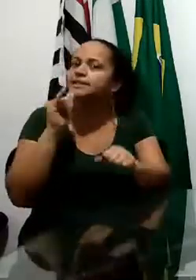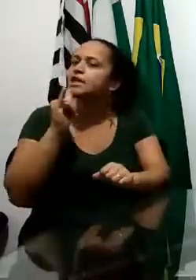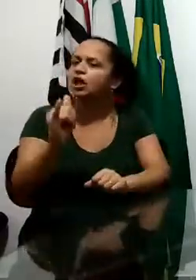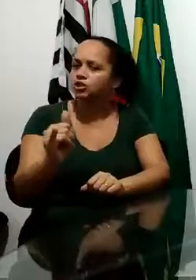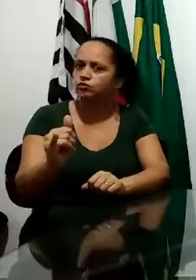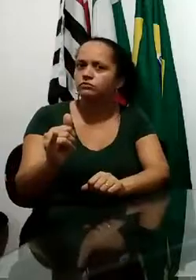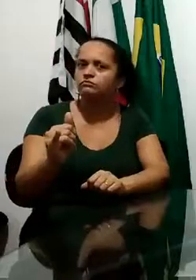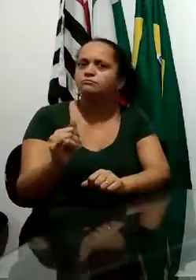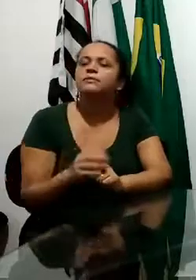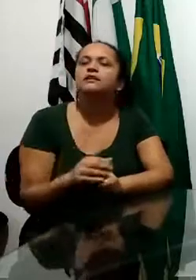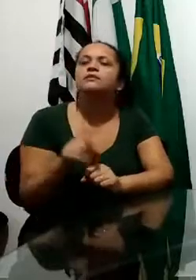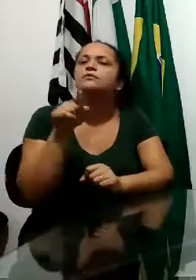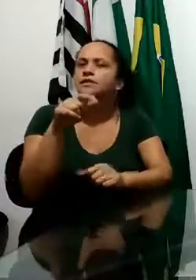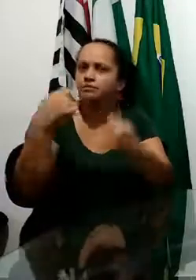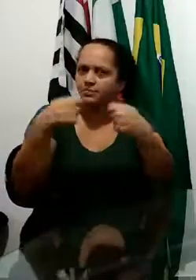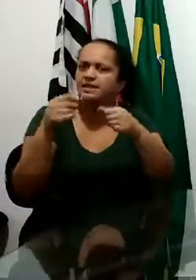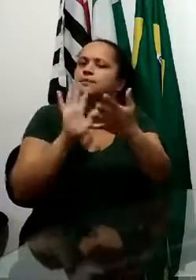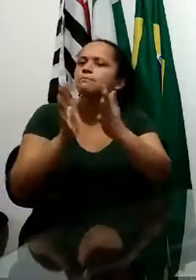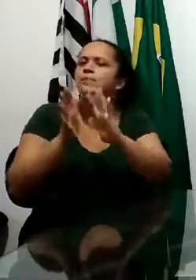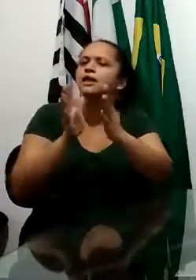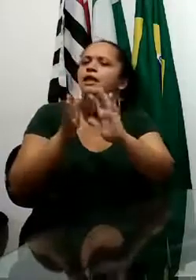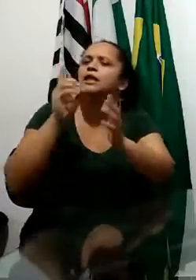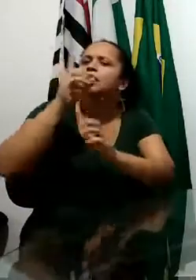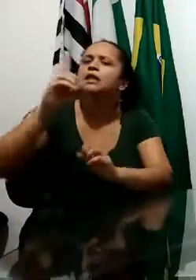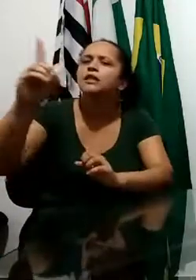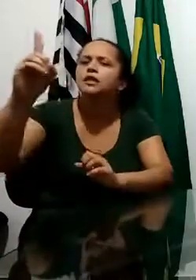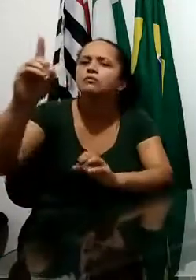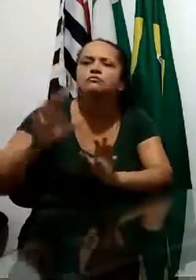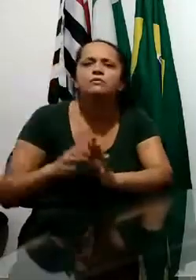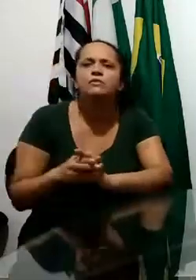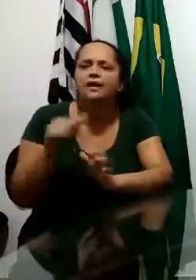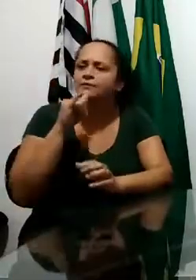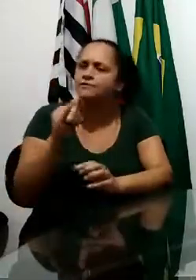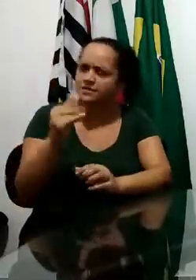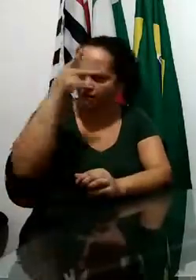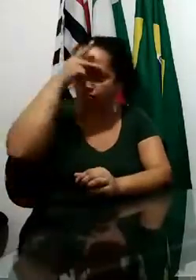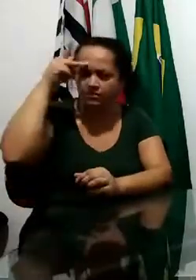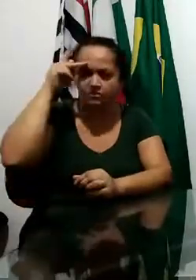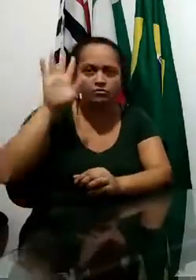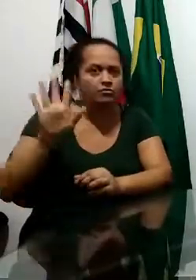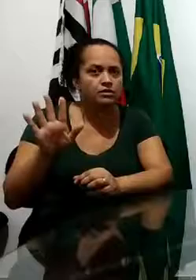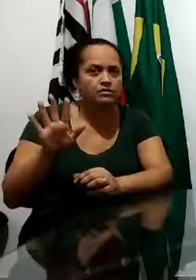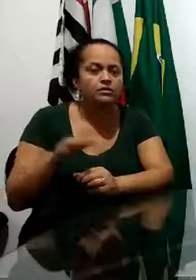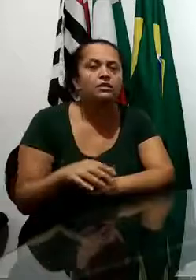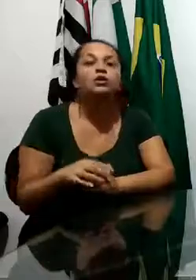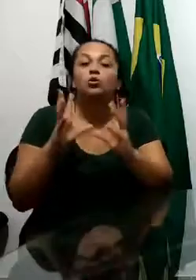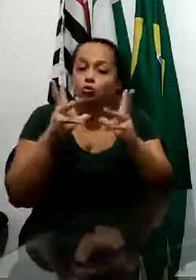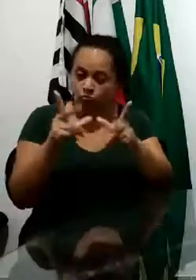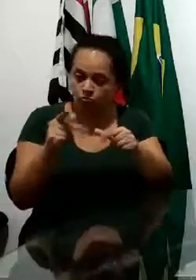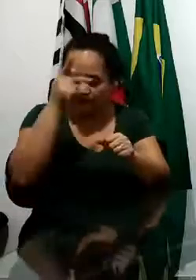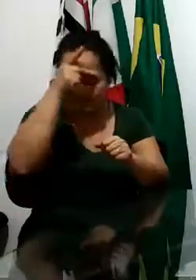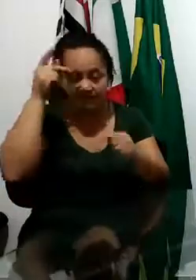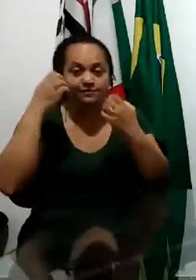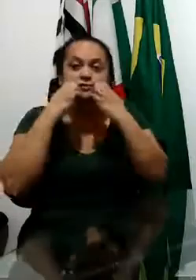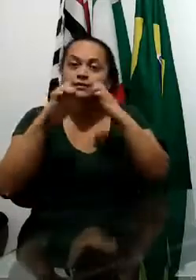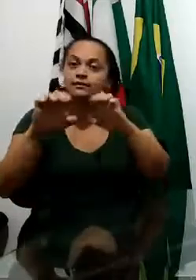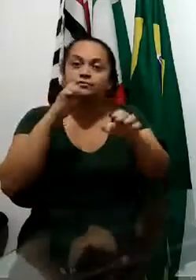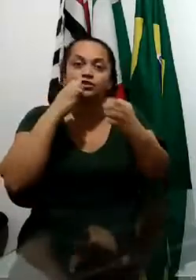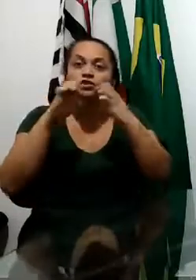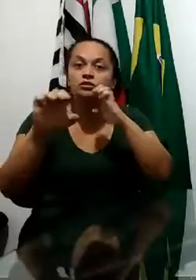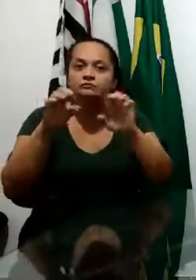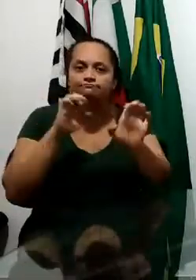sermos embaixadores do reino. Todo cristão é um embaixador do reino. É um pregador do Evangelho. É aquele